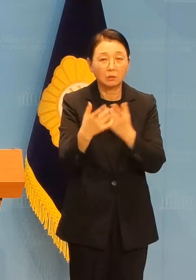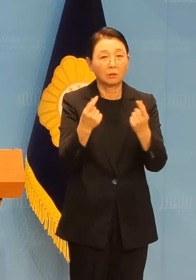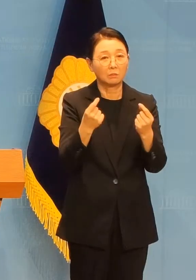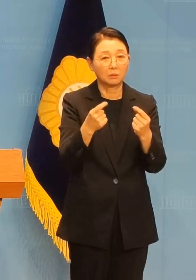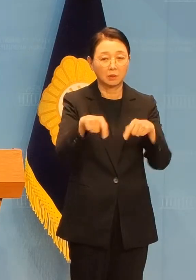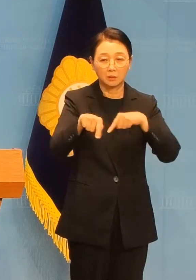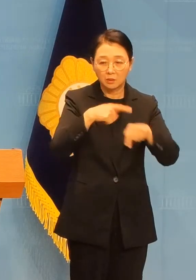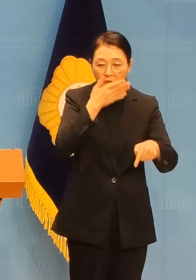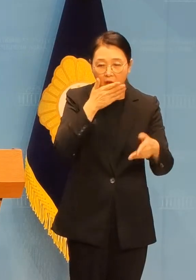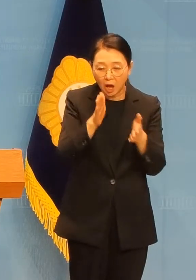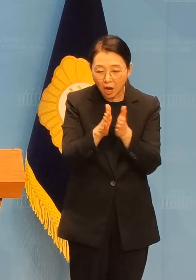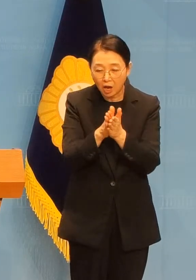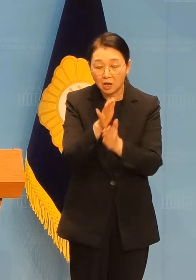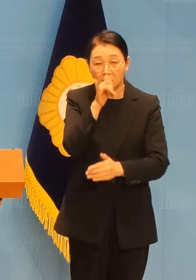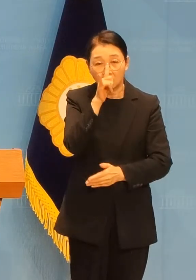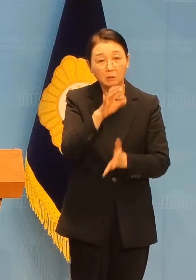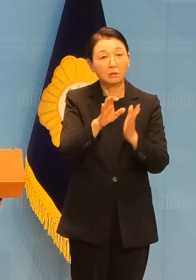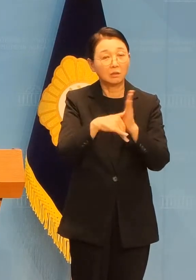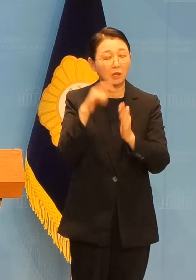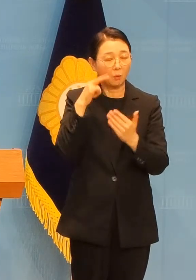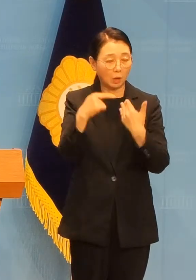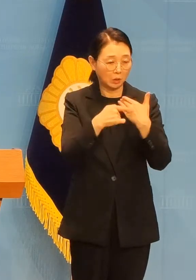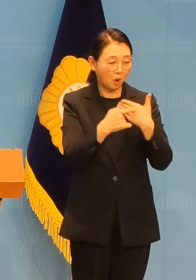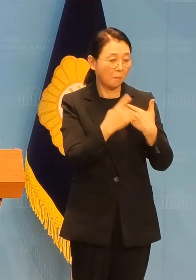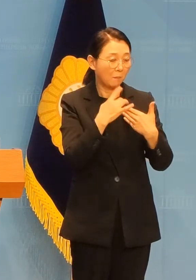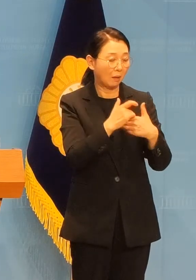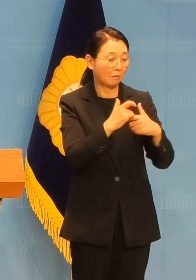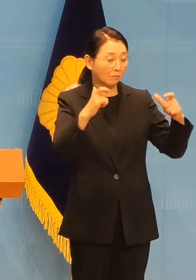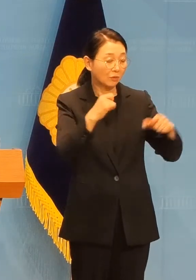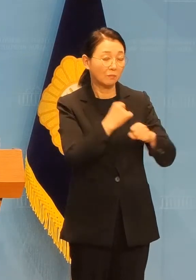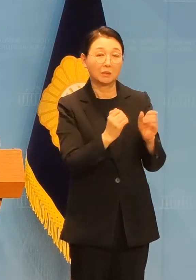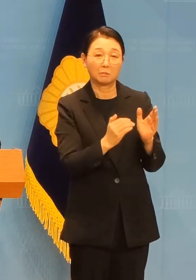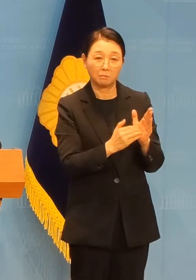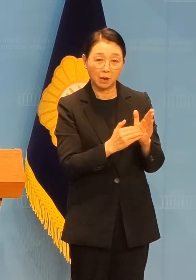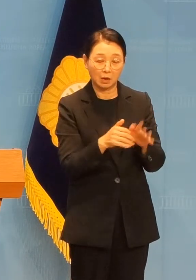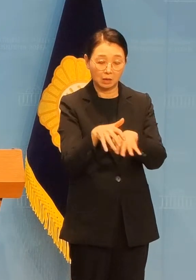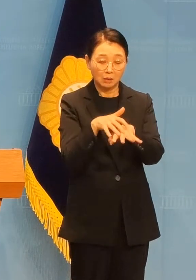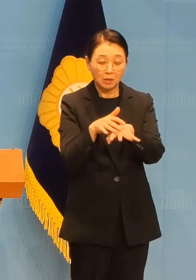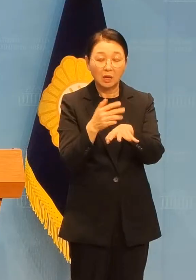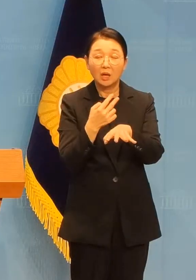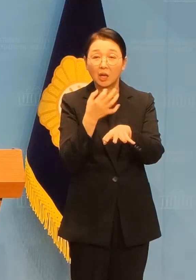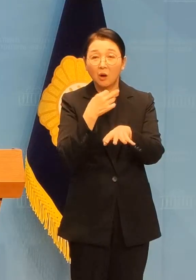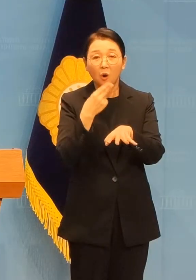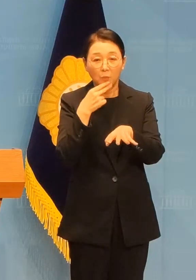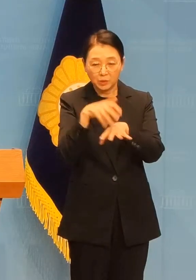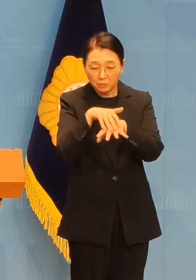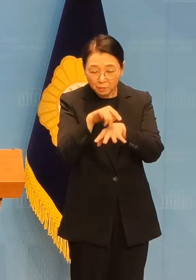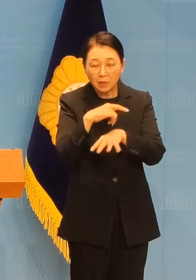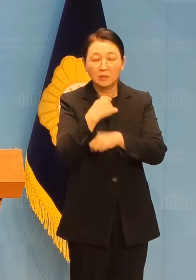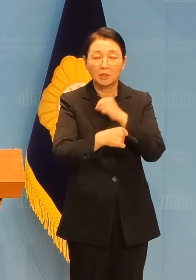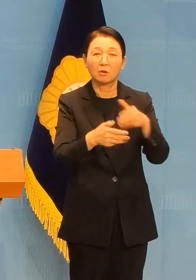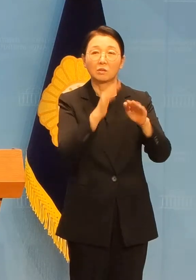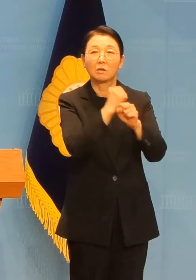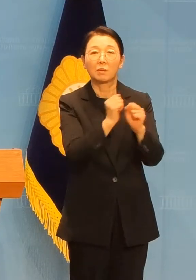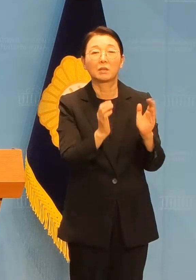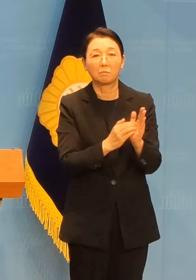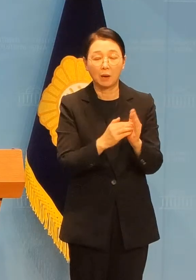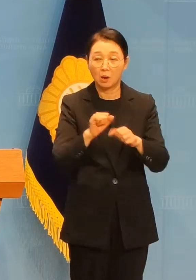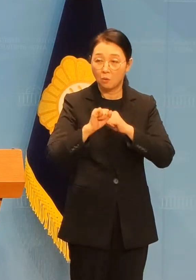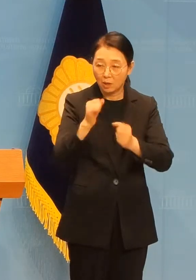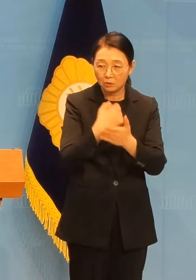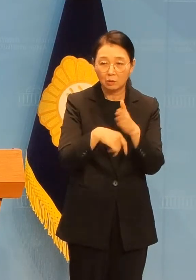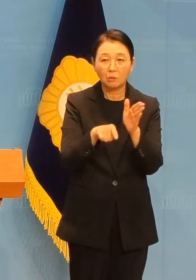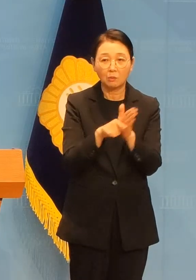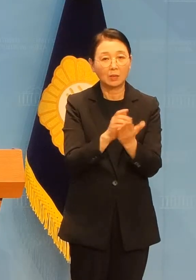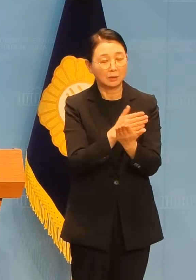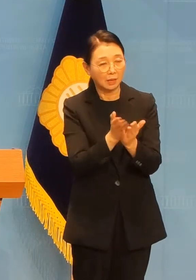이권과 결탁될 경우에는 몸집을 키울 수 있게 되어 있던 비영리 법인 제도를 자유로운 설립과 활성화를 위한